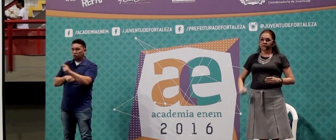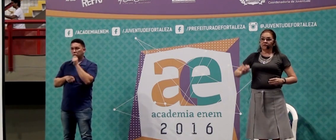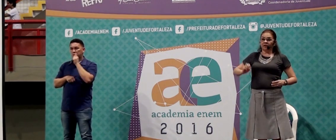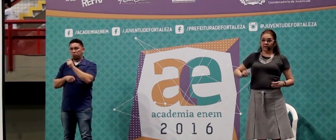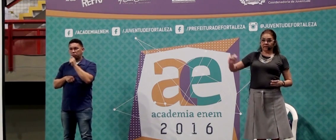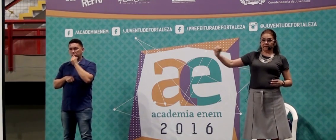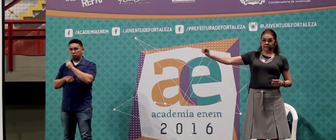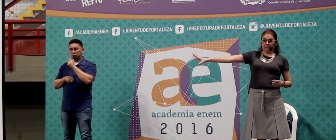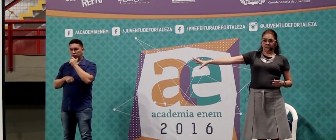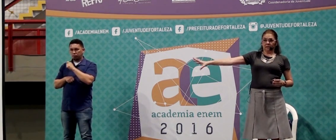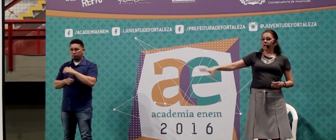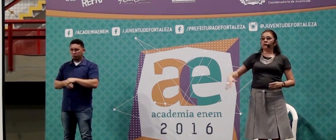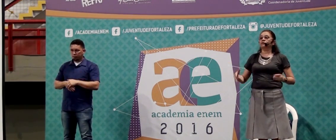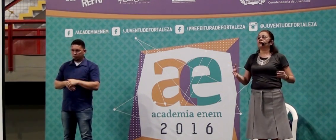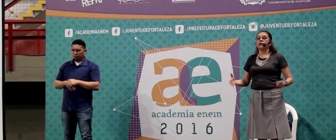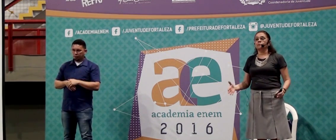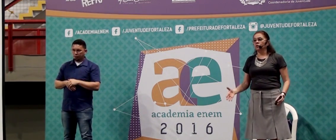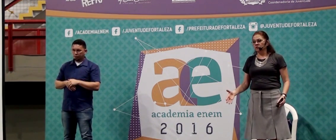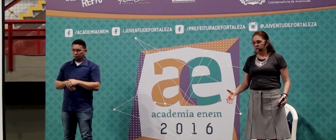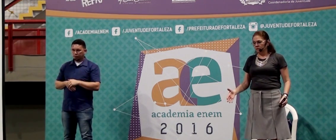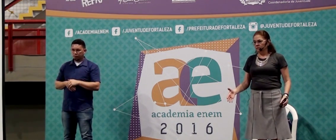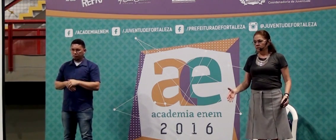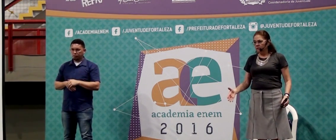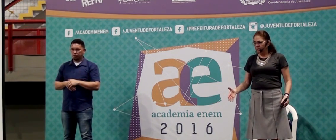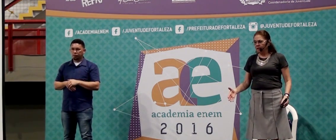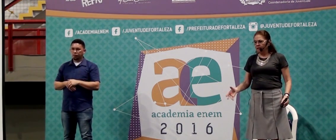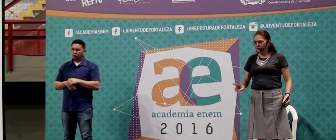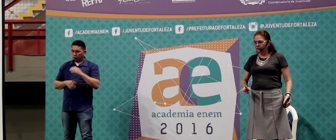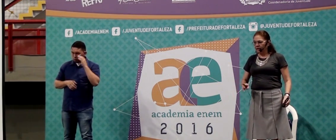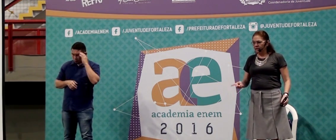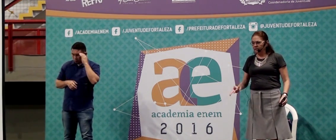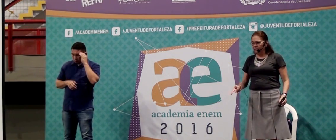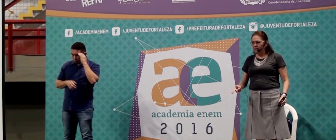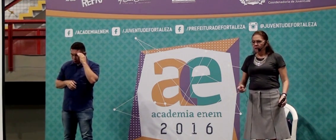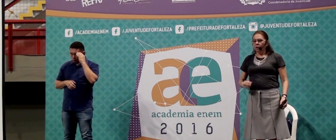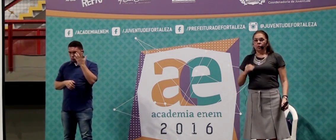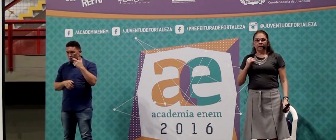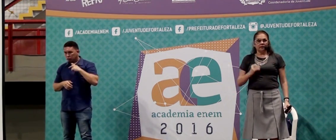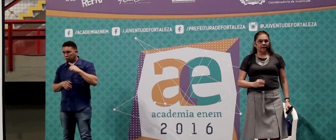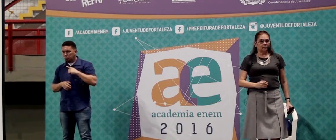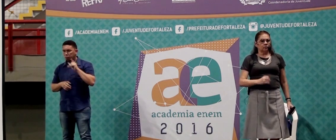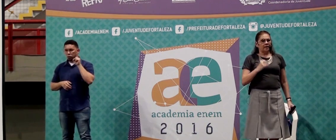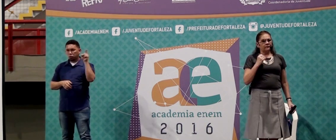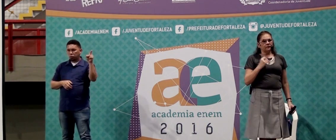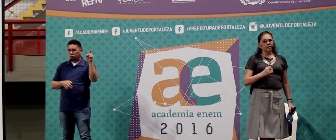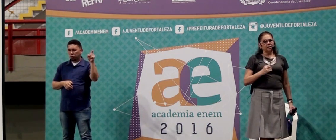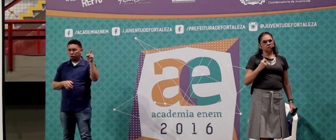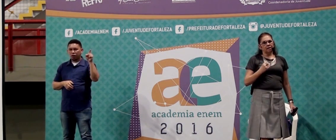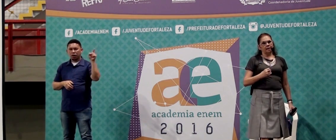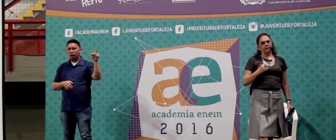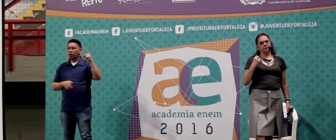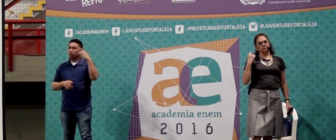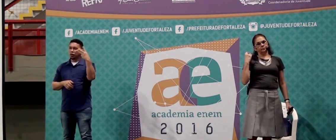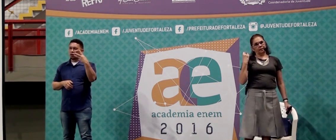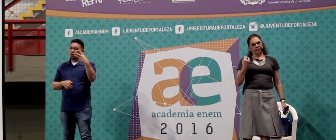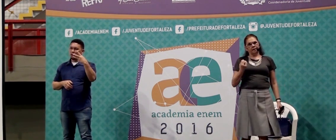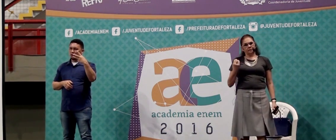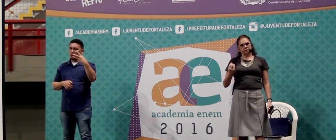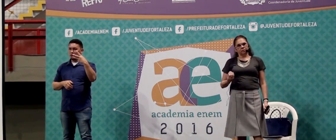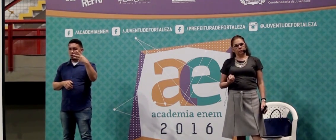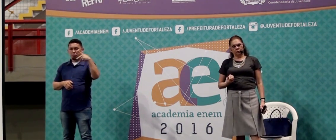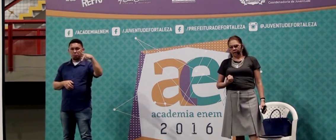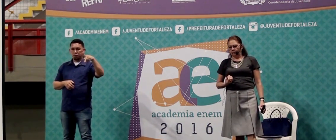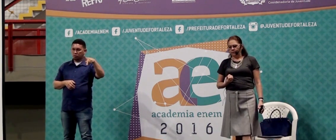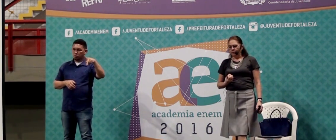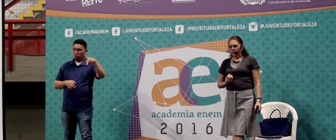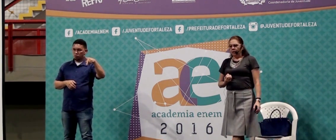feminina. Vê-se e não vemos. Entenderam a diferença? Cuidado, evite a primeira